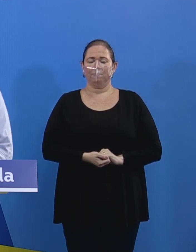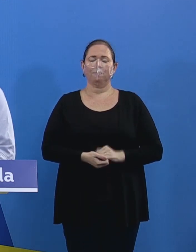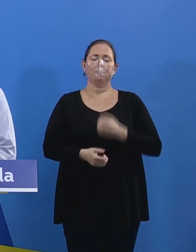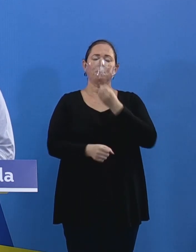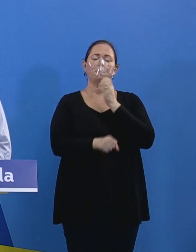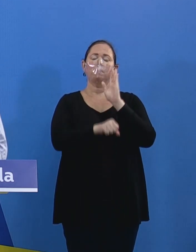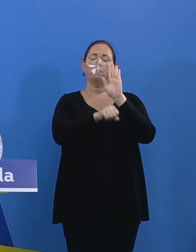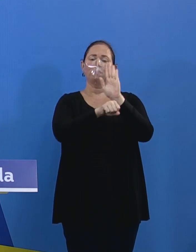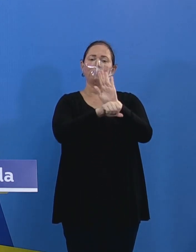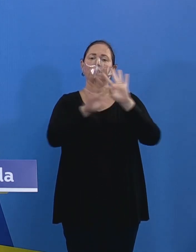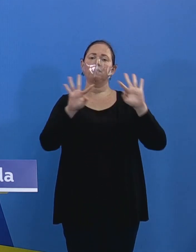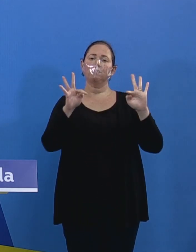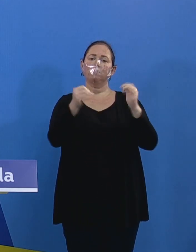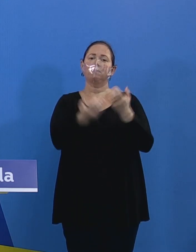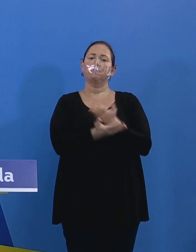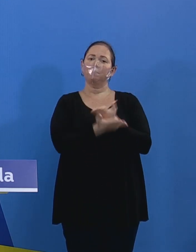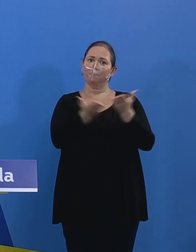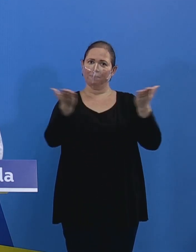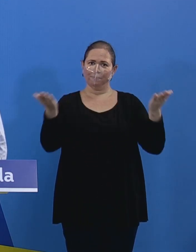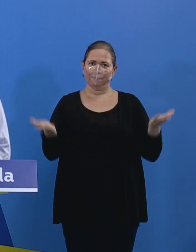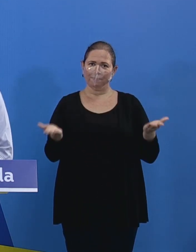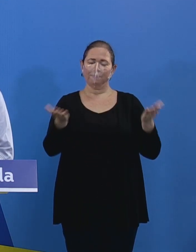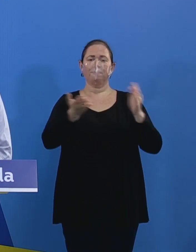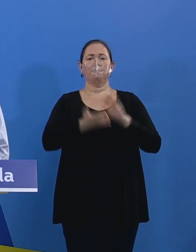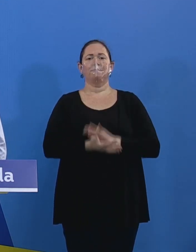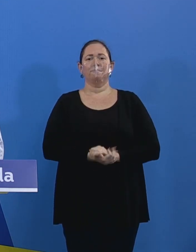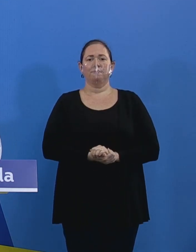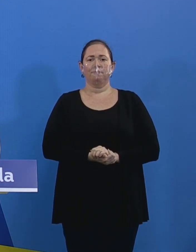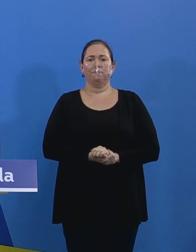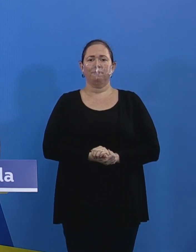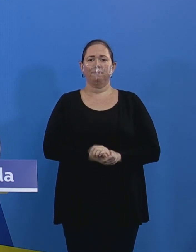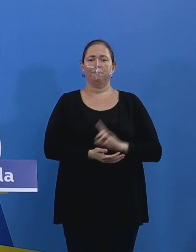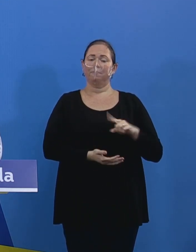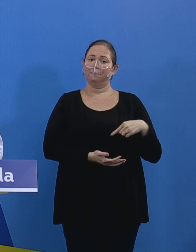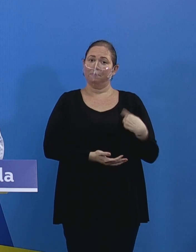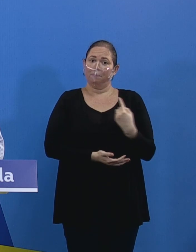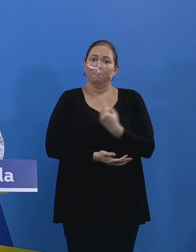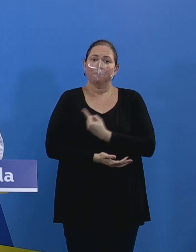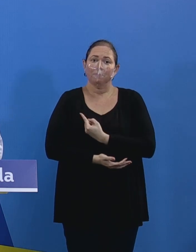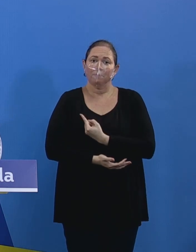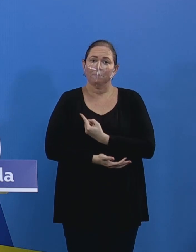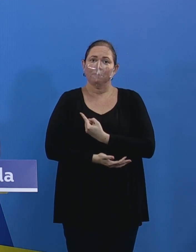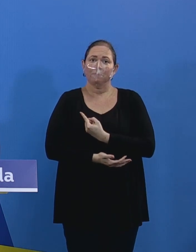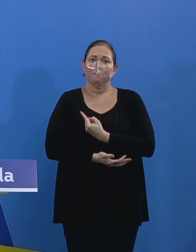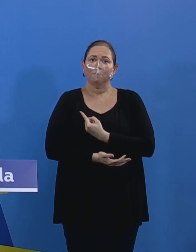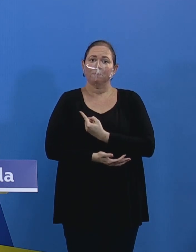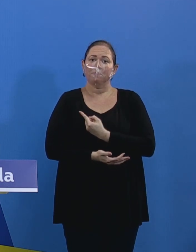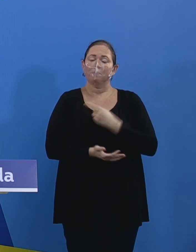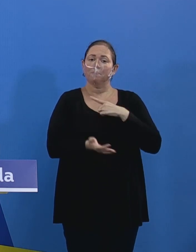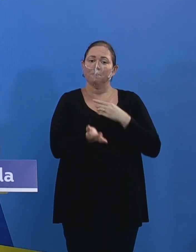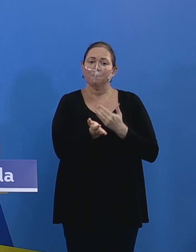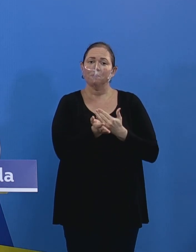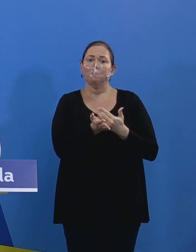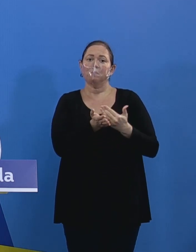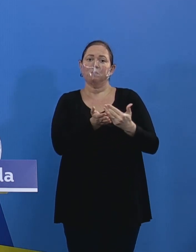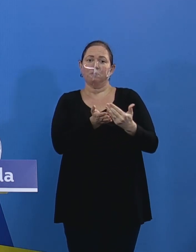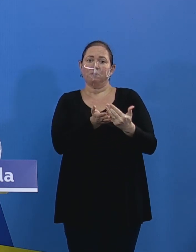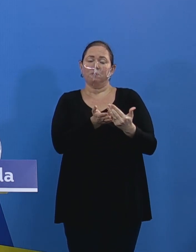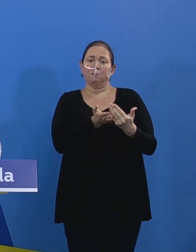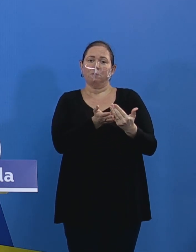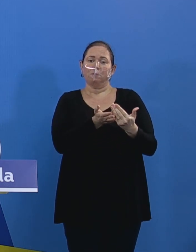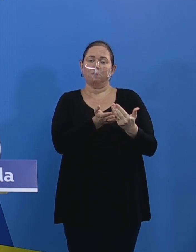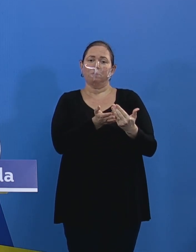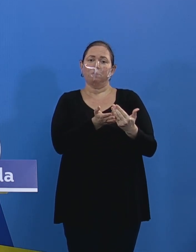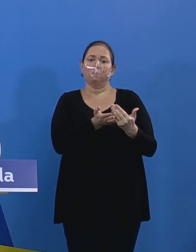Boa tarde a todas, boa tarde a todos. A gente está entrando numa nova etapa da